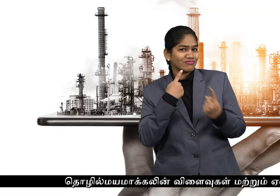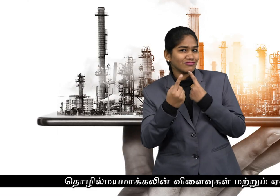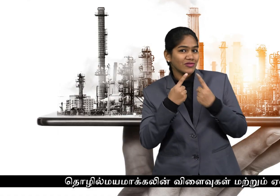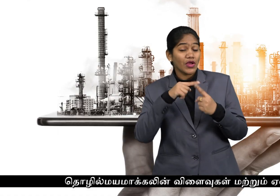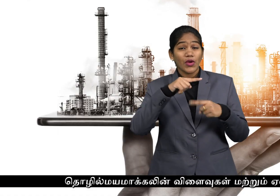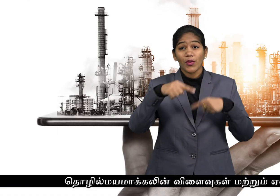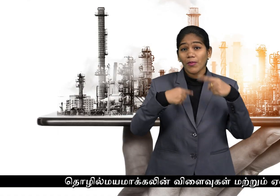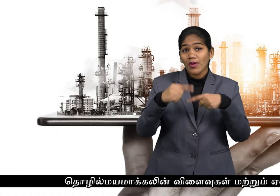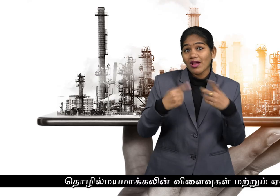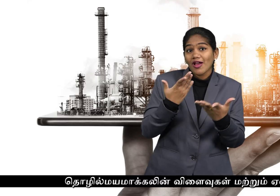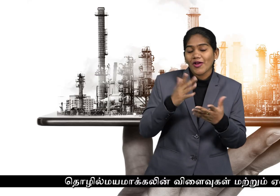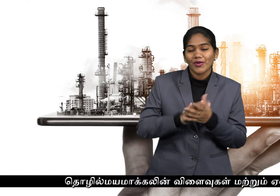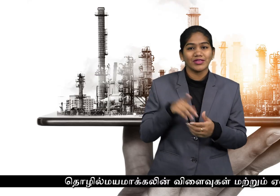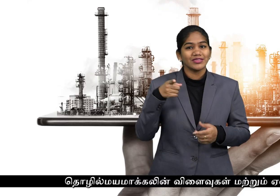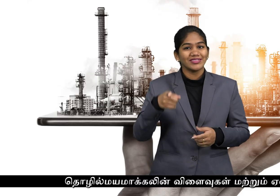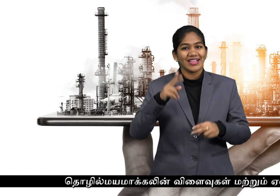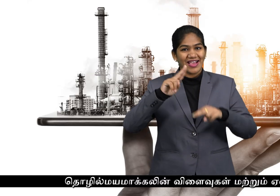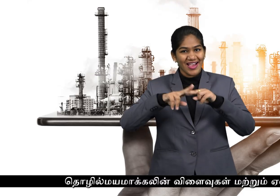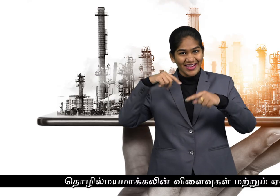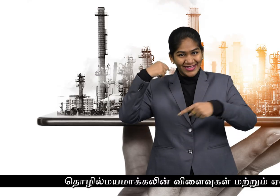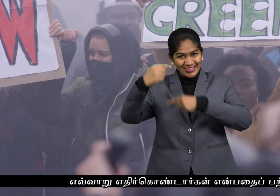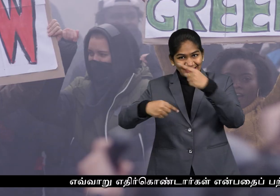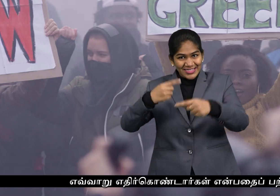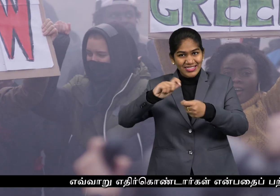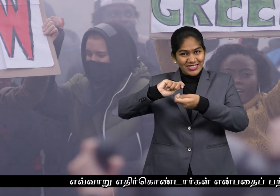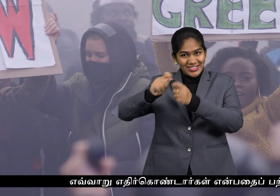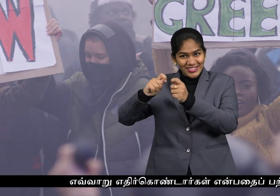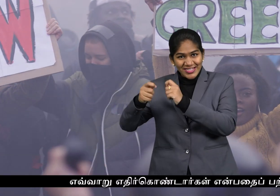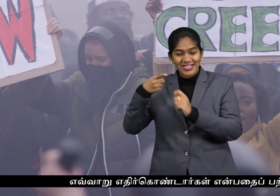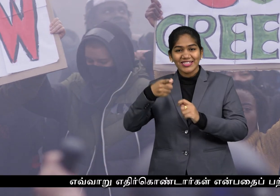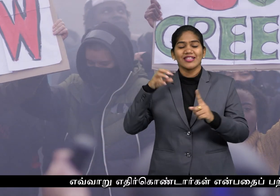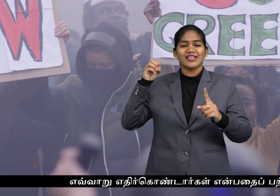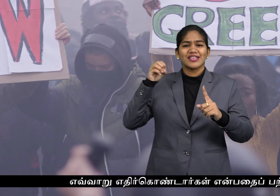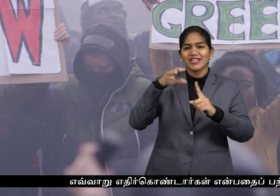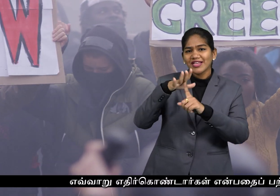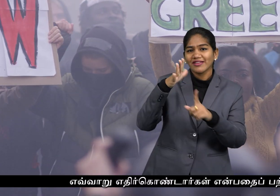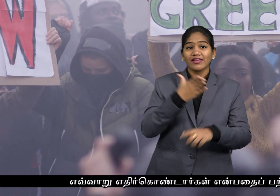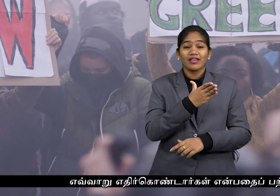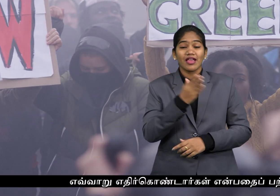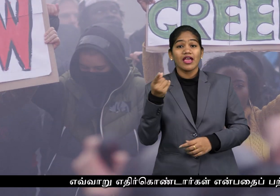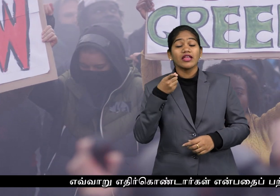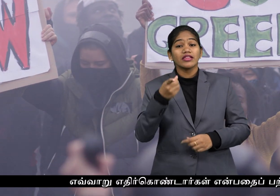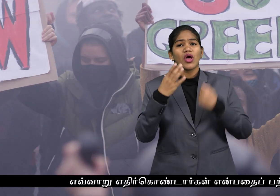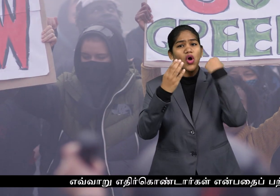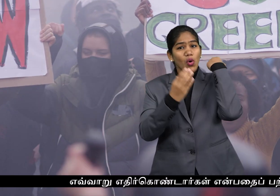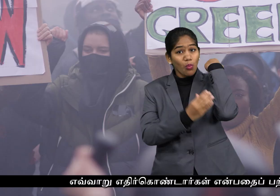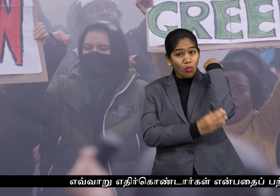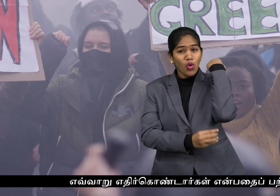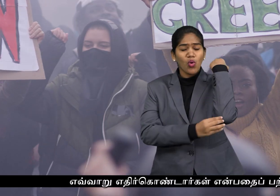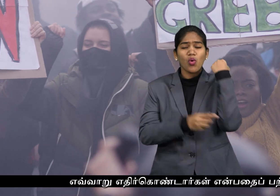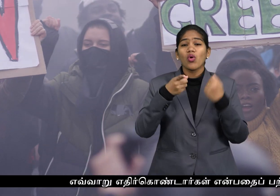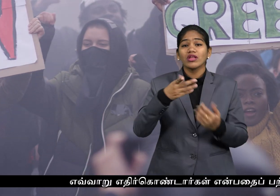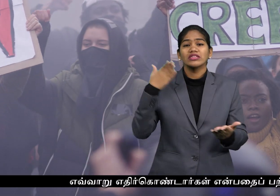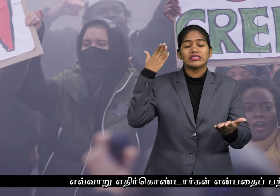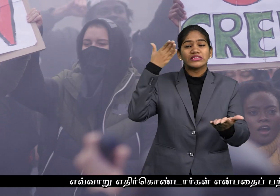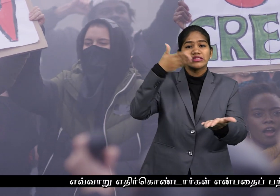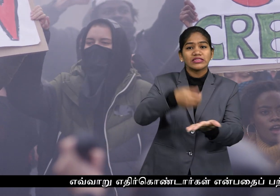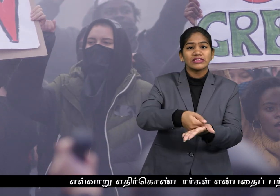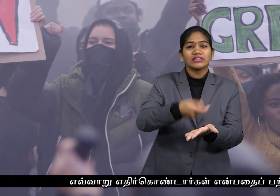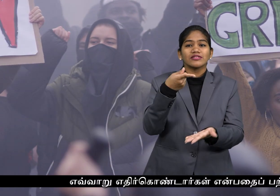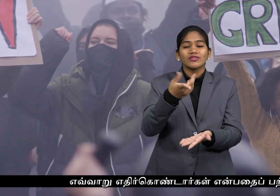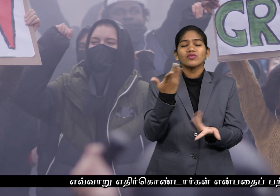தொழில்மயமாக்கலின் விளைவுகள் மற்றும் ஏழைகள் அதை எவ்வாறு எதிர்கொண்டார்கள் என்பதை பற்றி பேசலாம்.